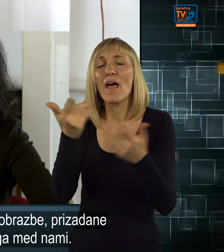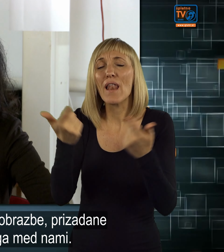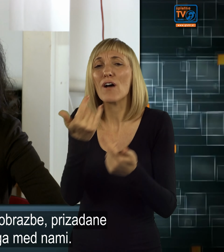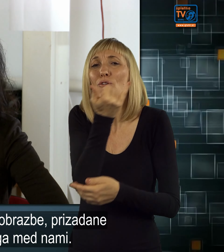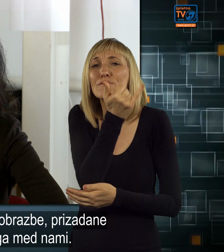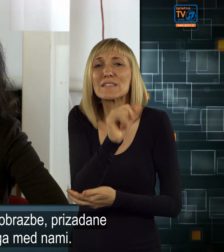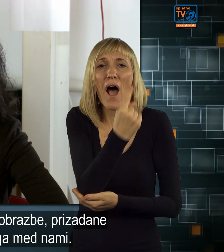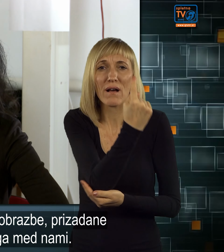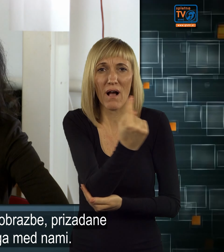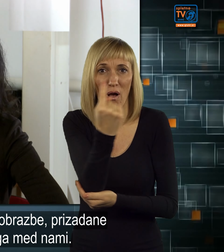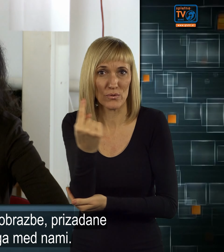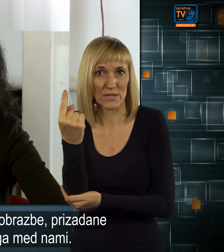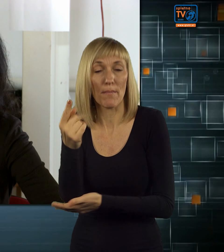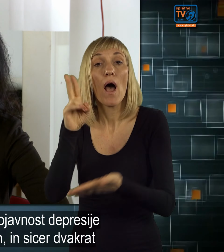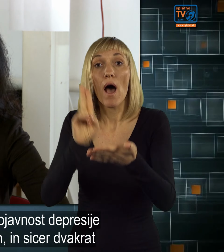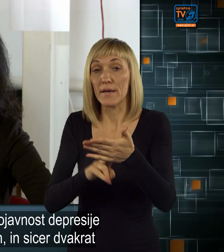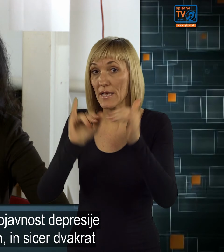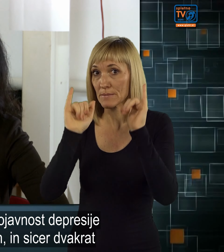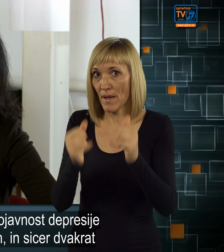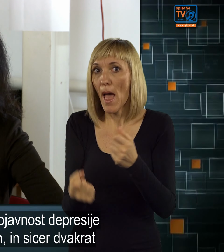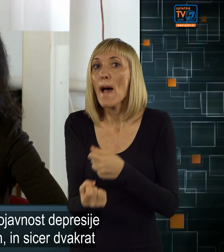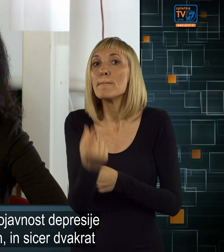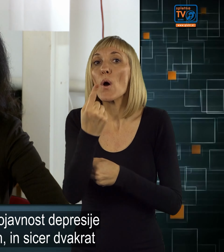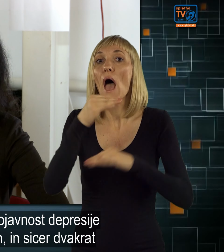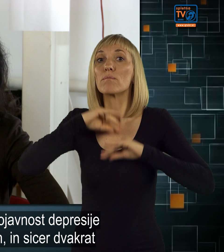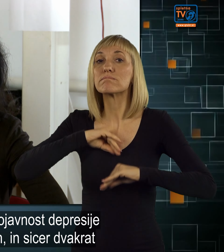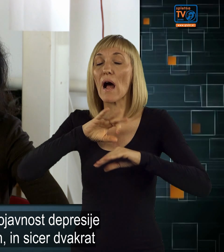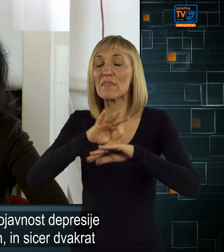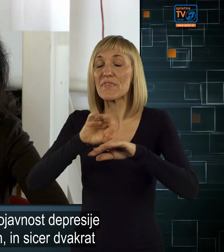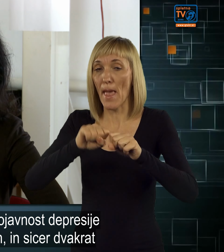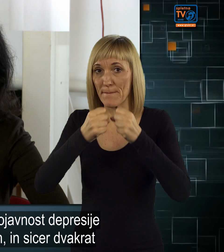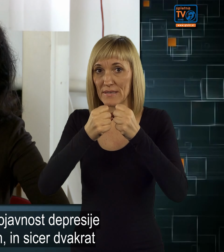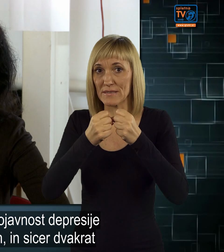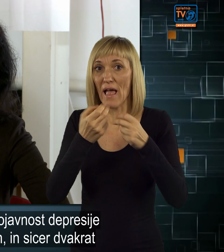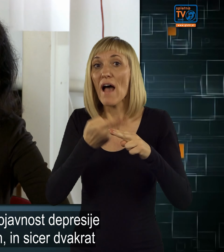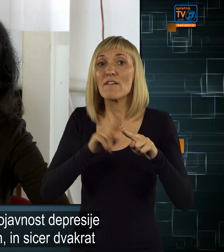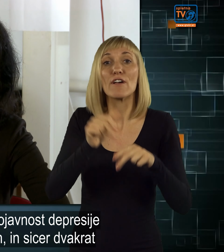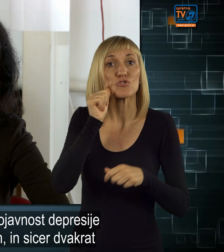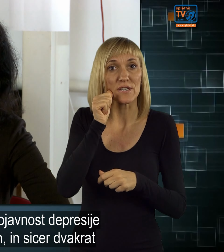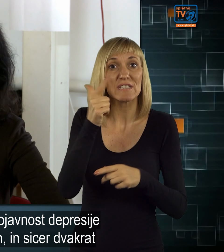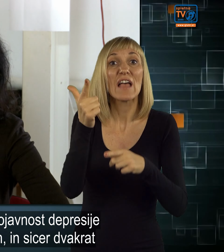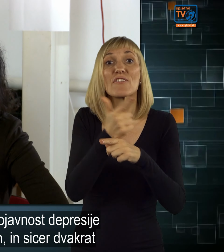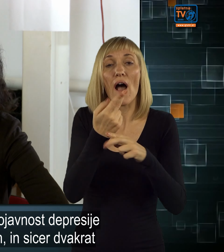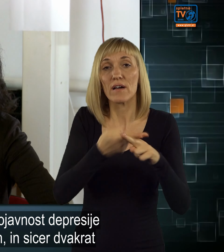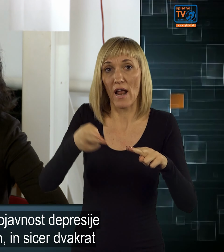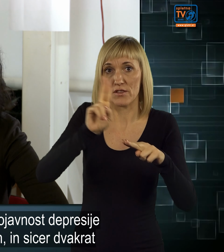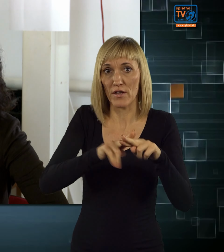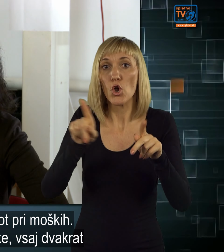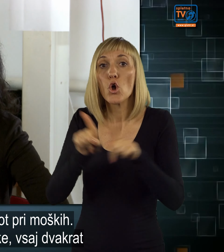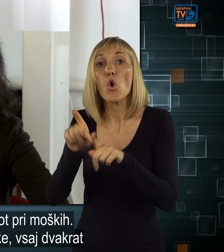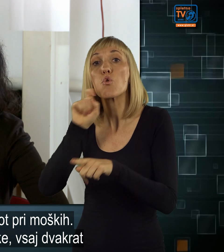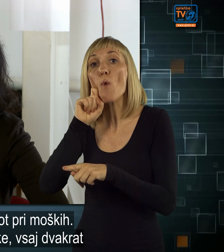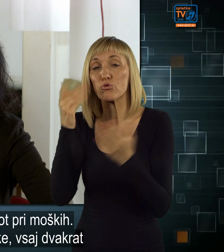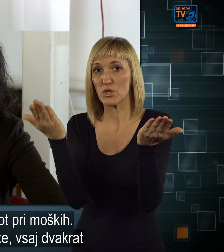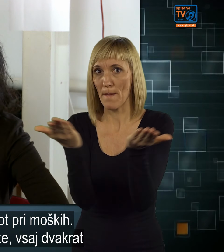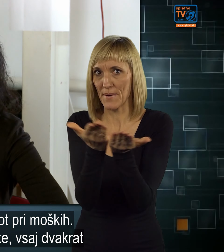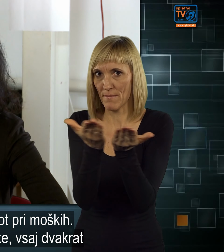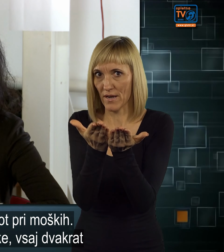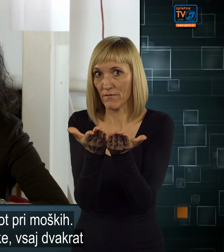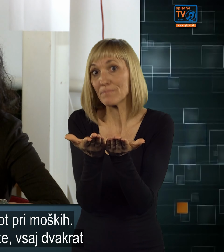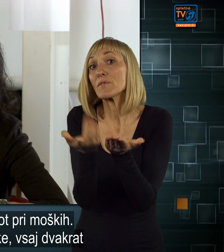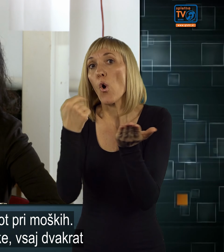dejansko vsakega med nami. Je pa res, da je pojavnost depresije večja pri ženskah, nekaj dvakrat pogostejša kot pri